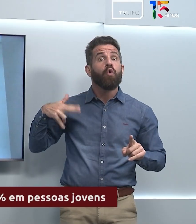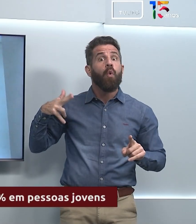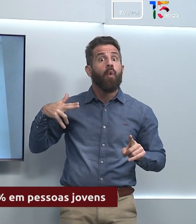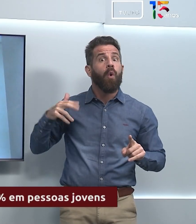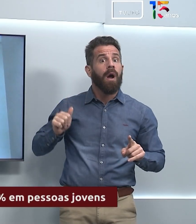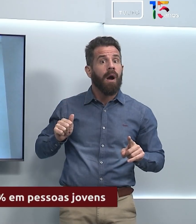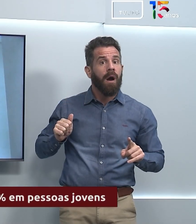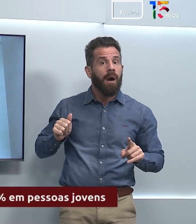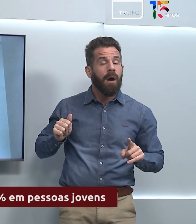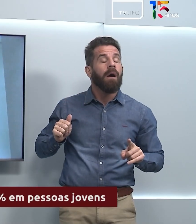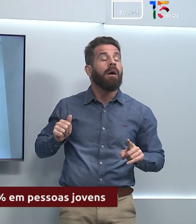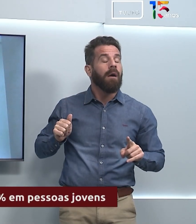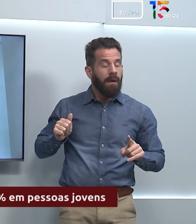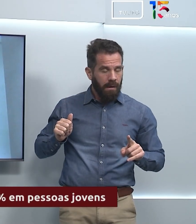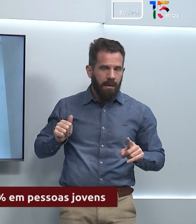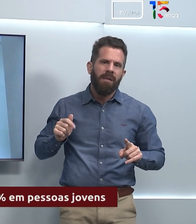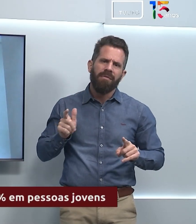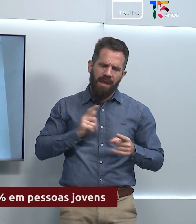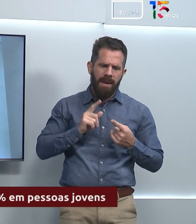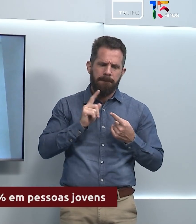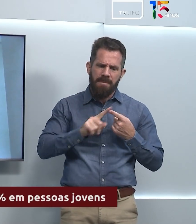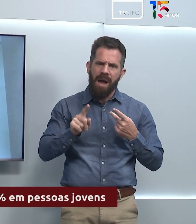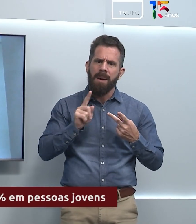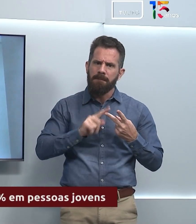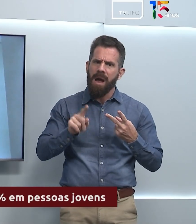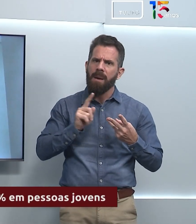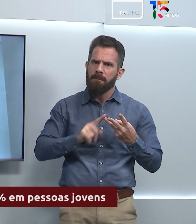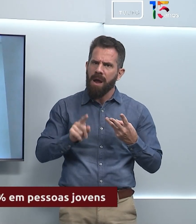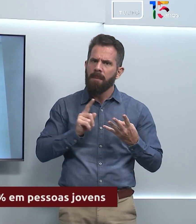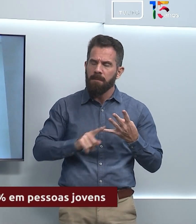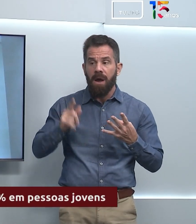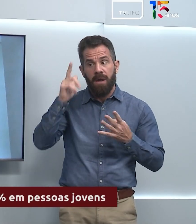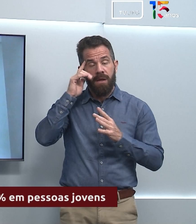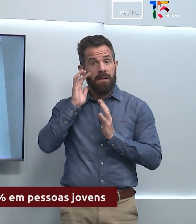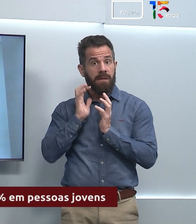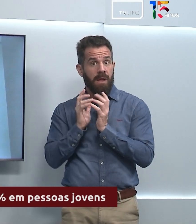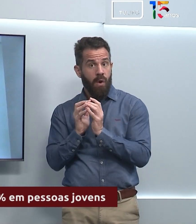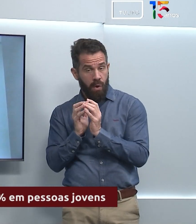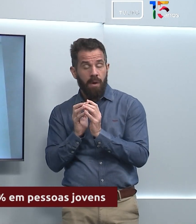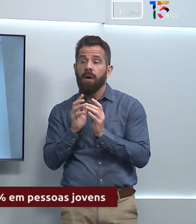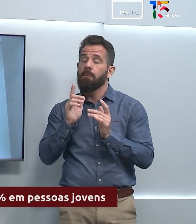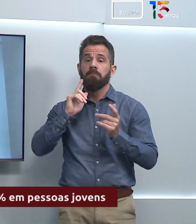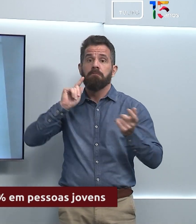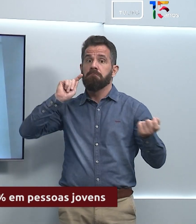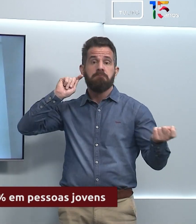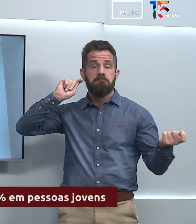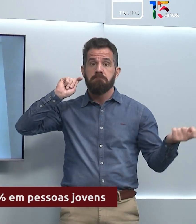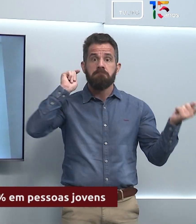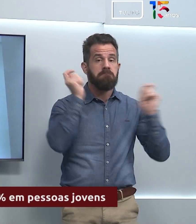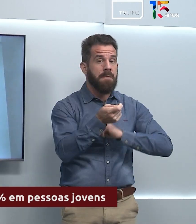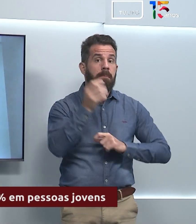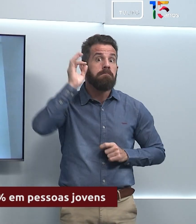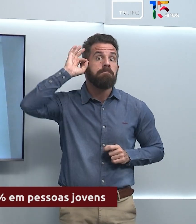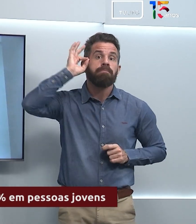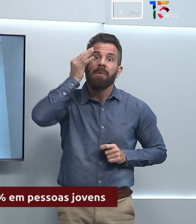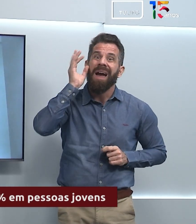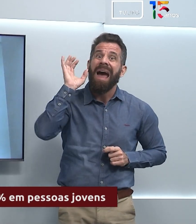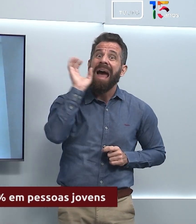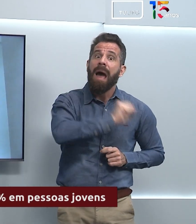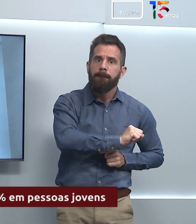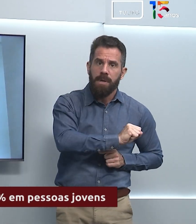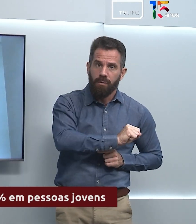seja, manifestações neurológicas, alterações que acontecem de uma forma muito súbita, muito